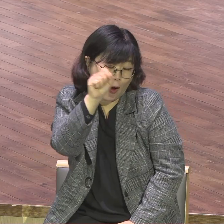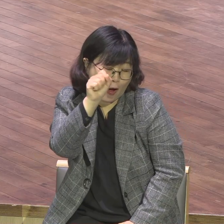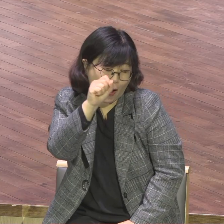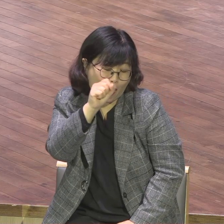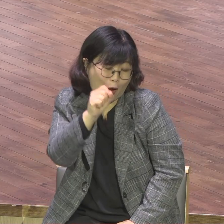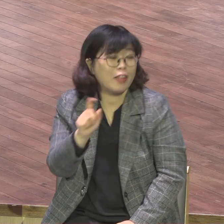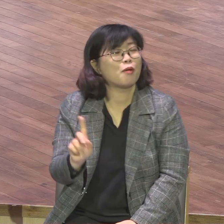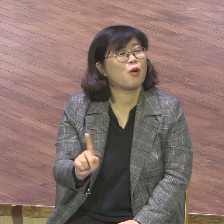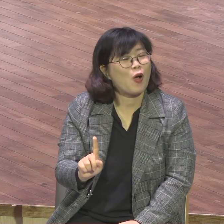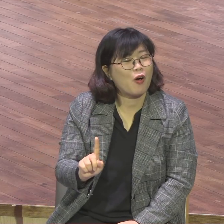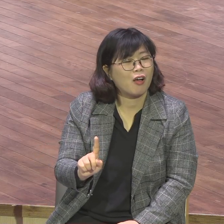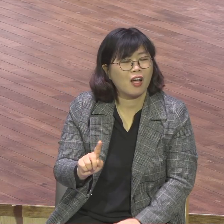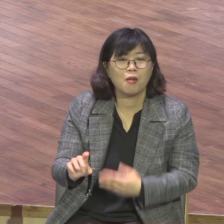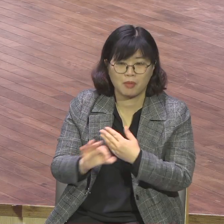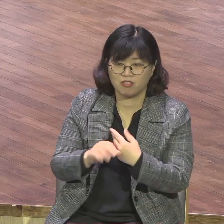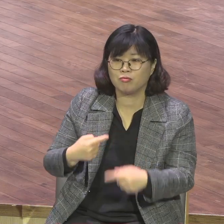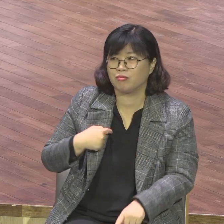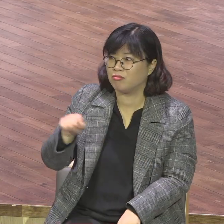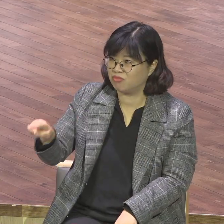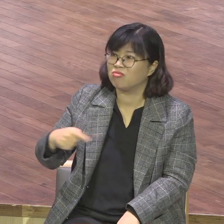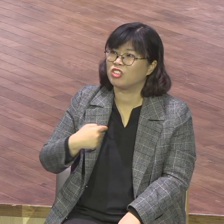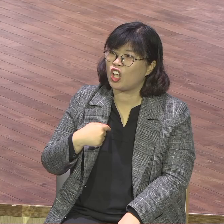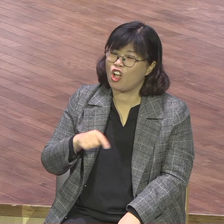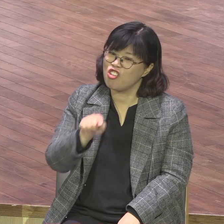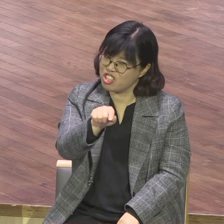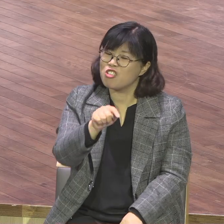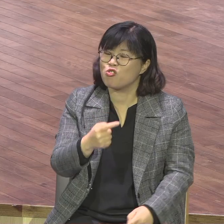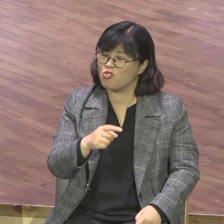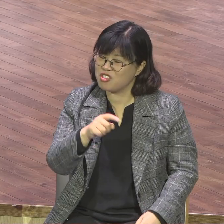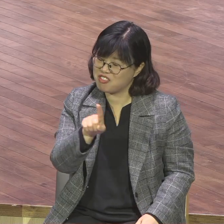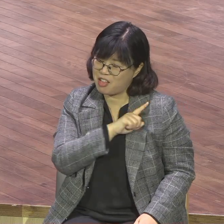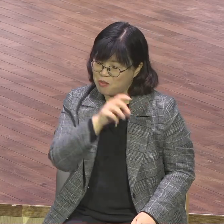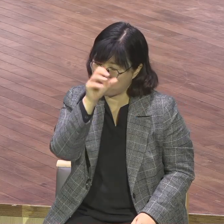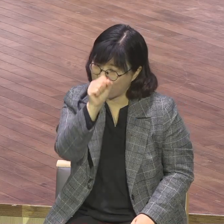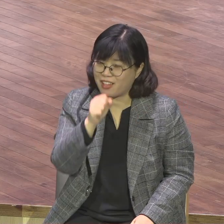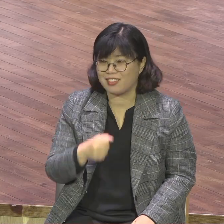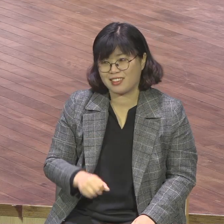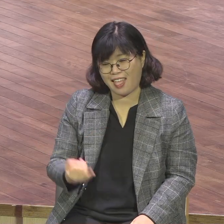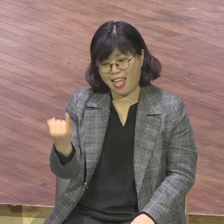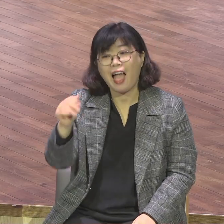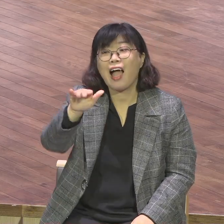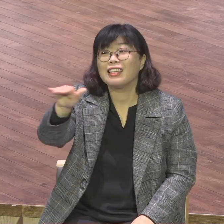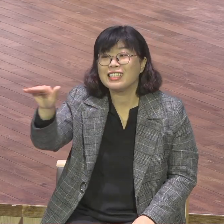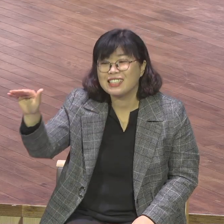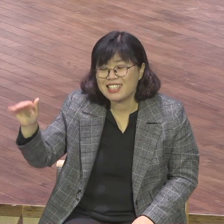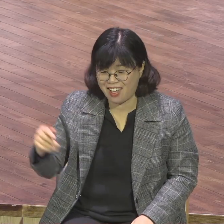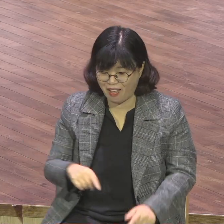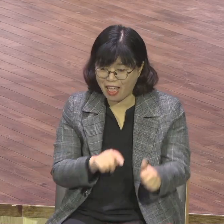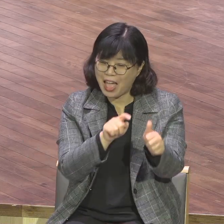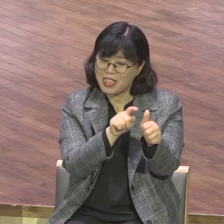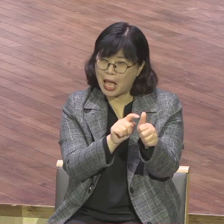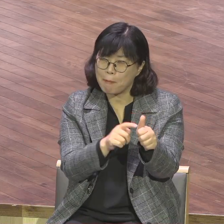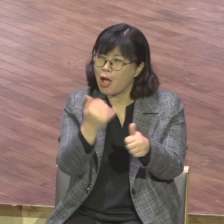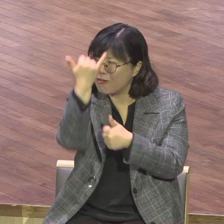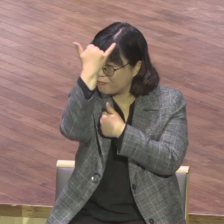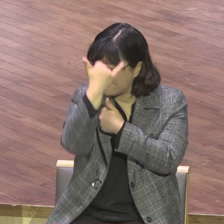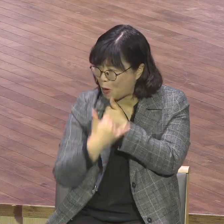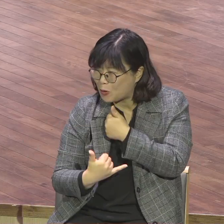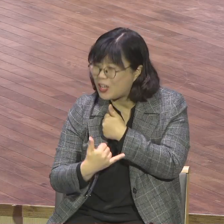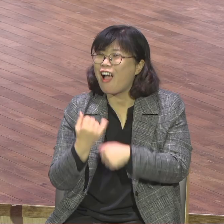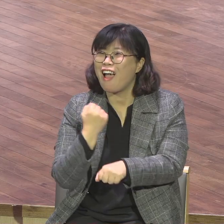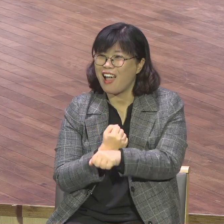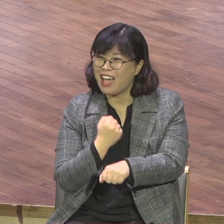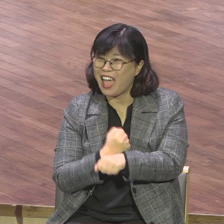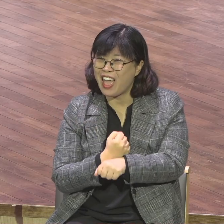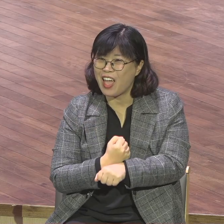뭡니까? 아내들이요, 남편에게 복종하기를 누구에게 하듯 하라고요?